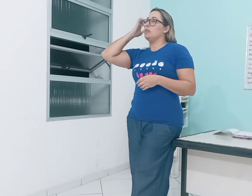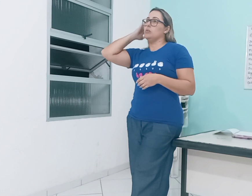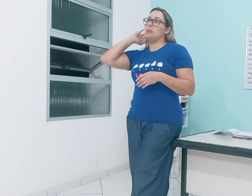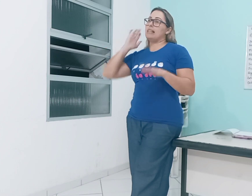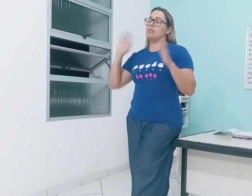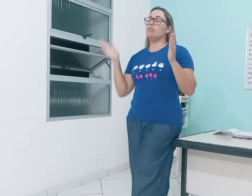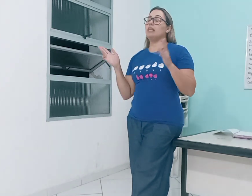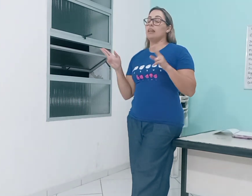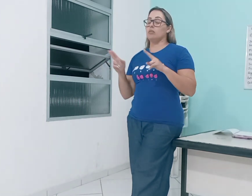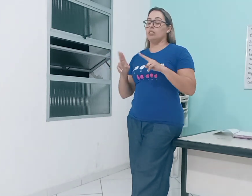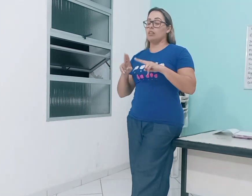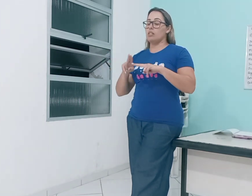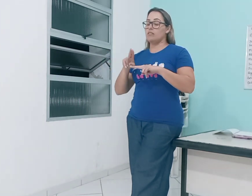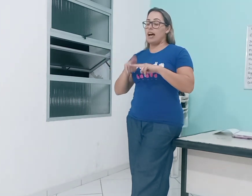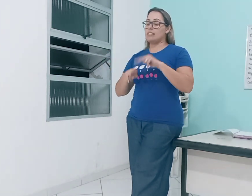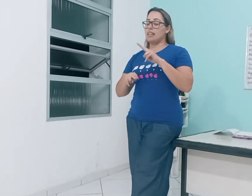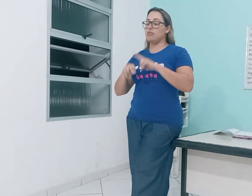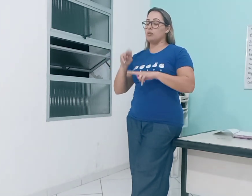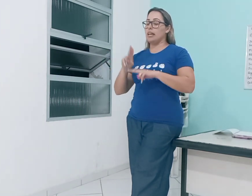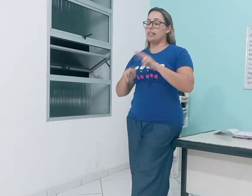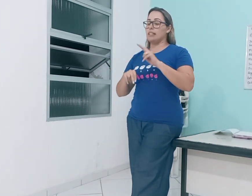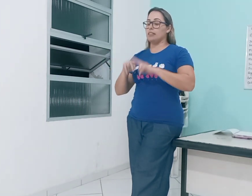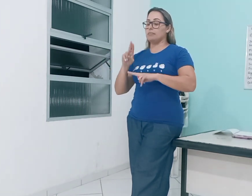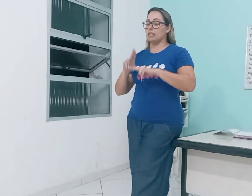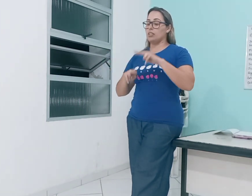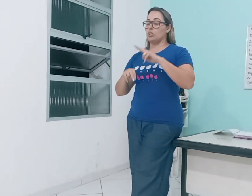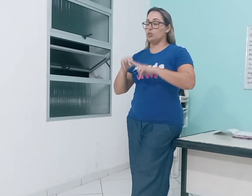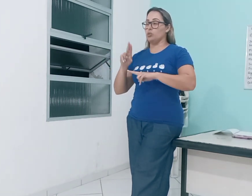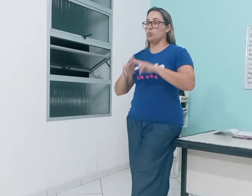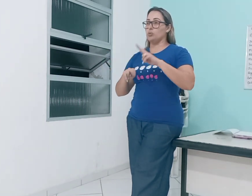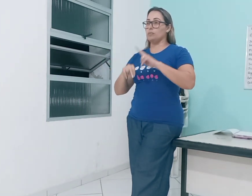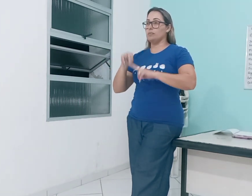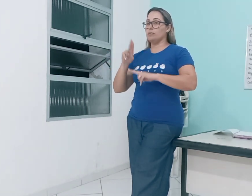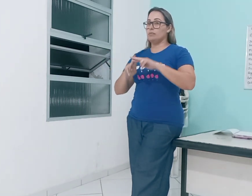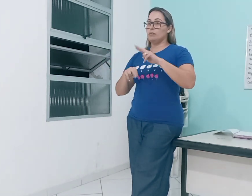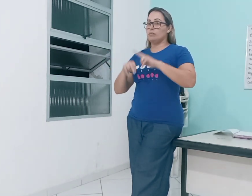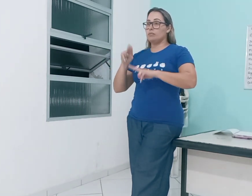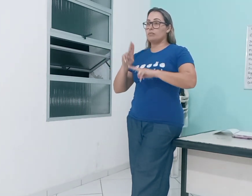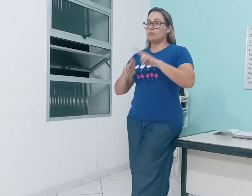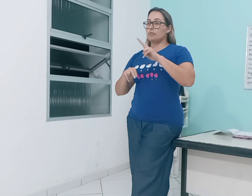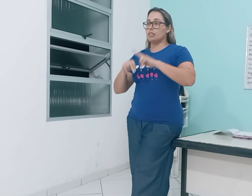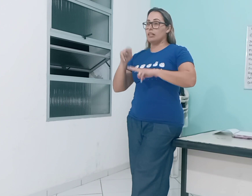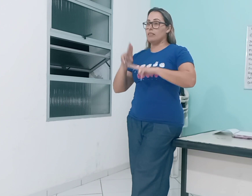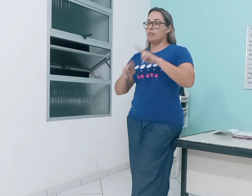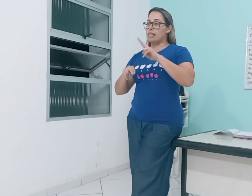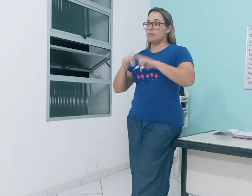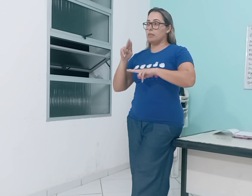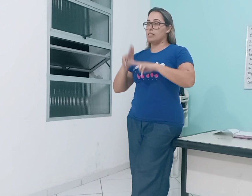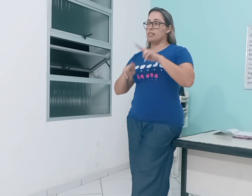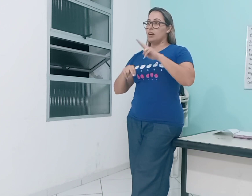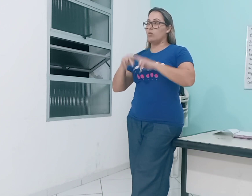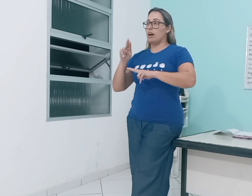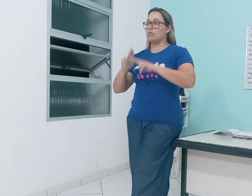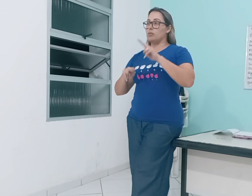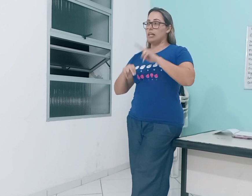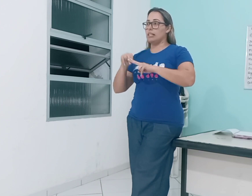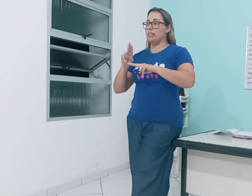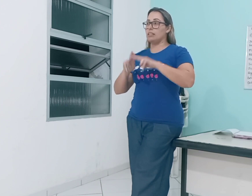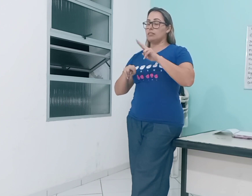no Brasil inteiro. Então eles fazem a fogueirinha, aqui ó, junho. Faz atenção à fevereiro, tá